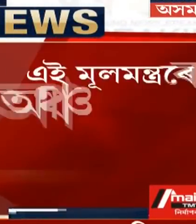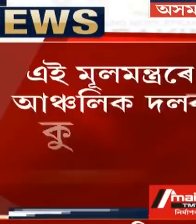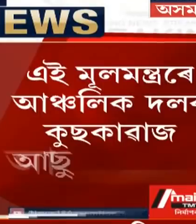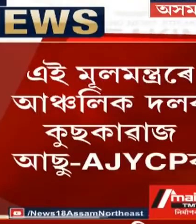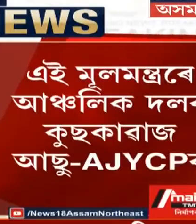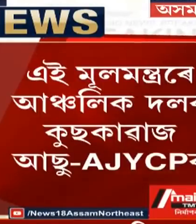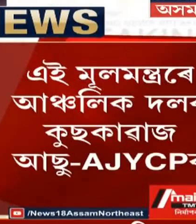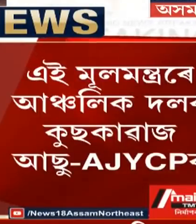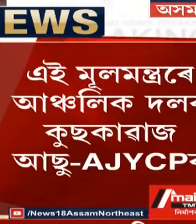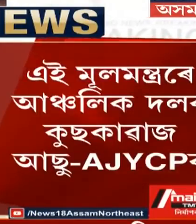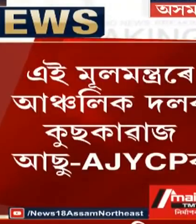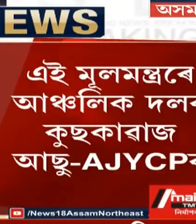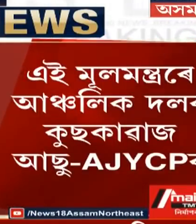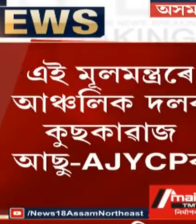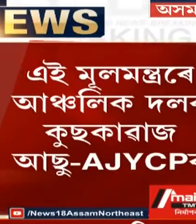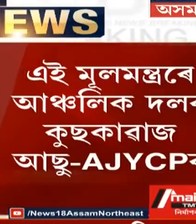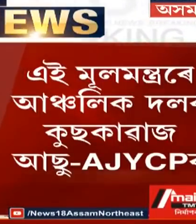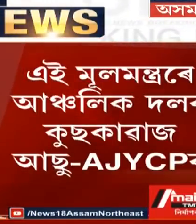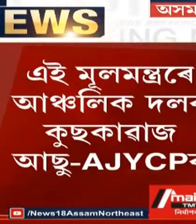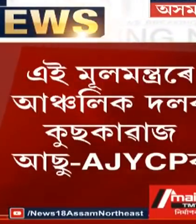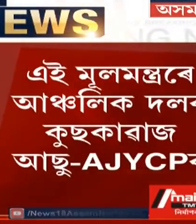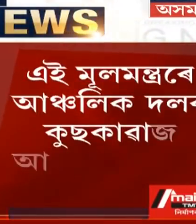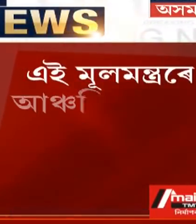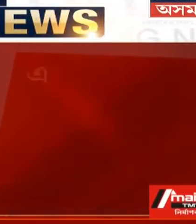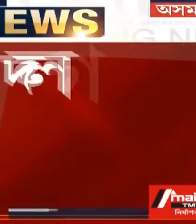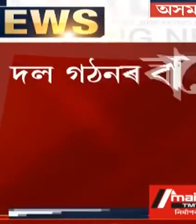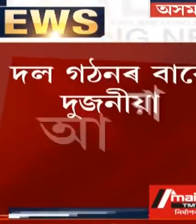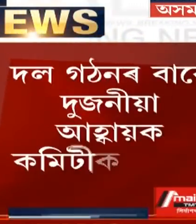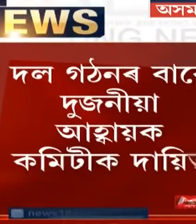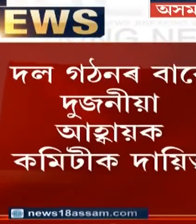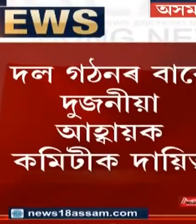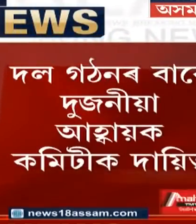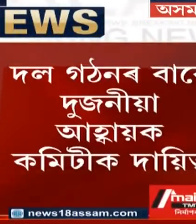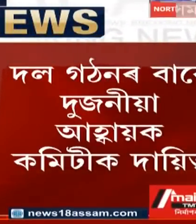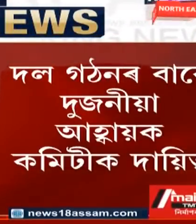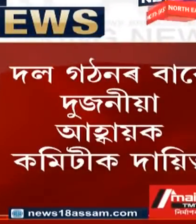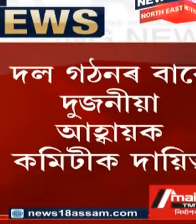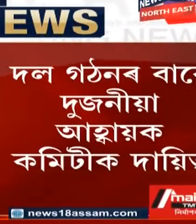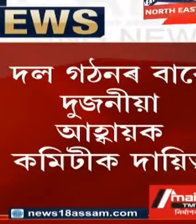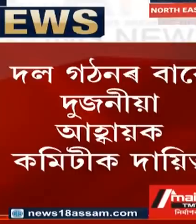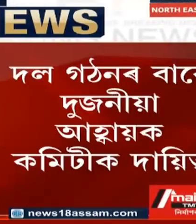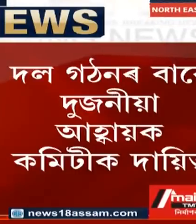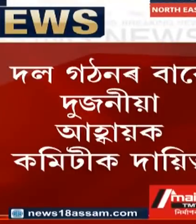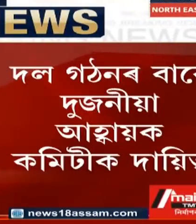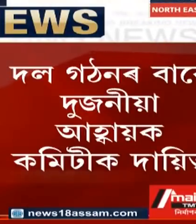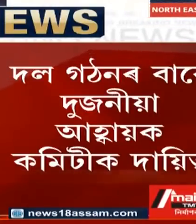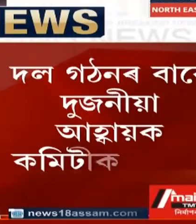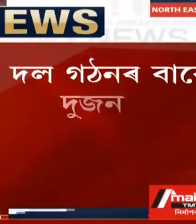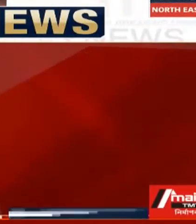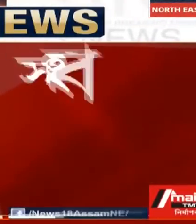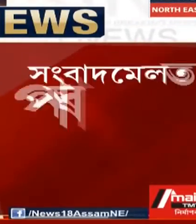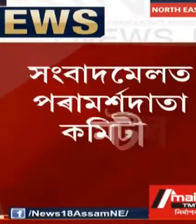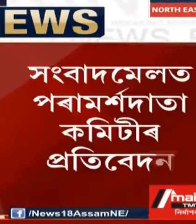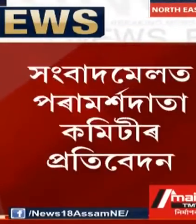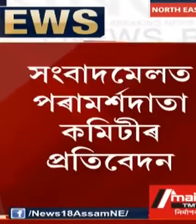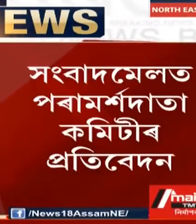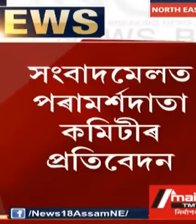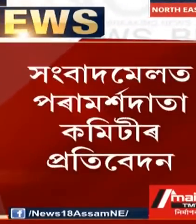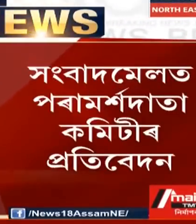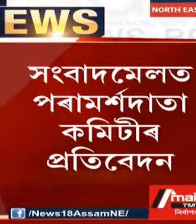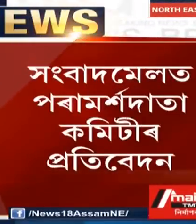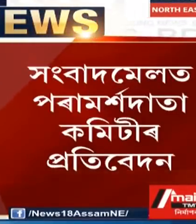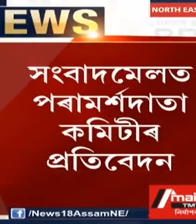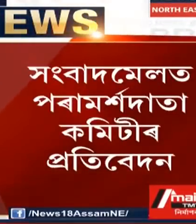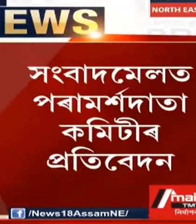खिलंजिया जनगोष्ठी चाह जनजाति आदिवासी जनजाति अजनजातीय लोक संख्यालघु सम्प्रदाय सकलोके